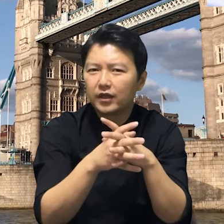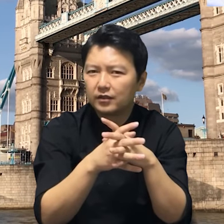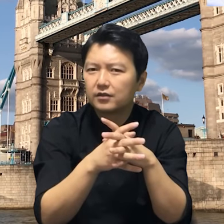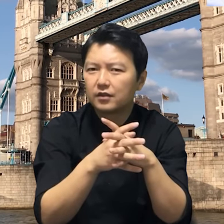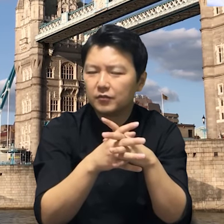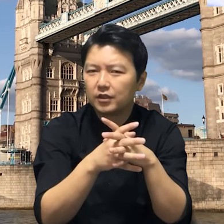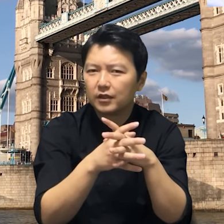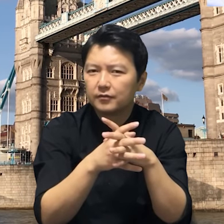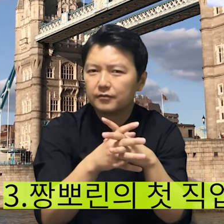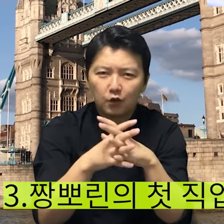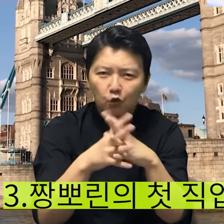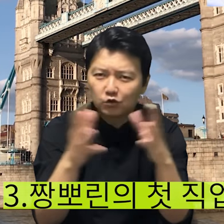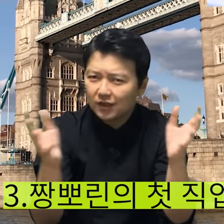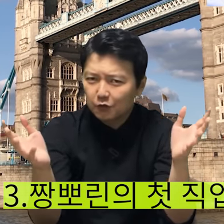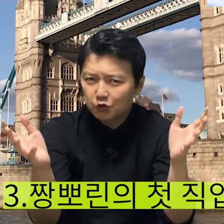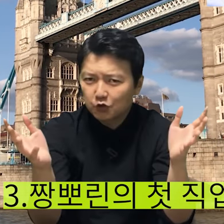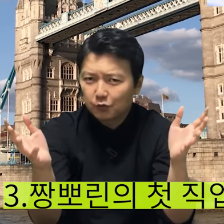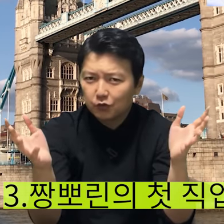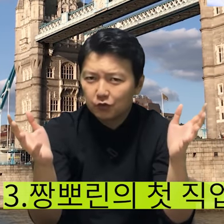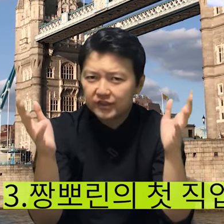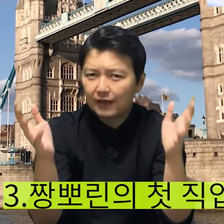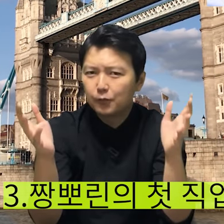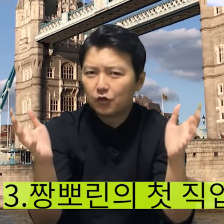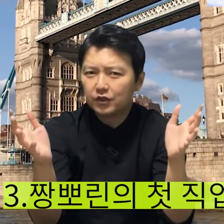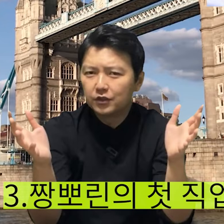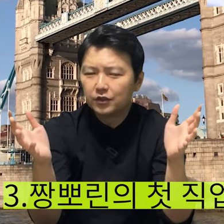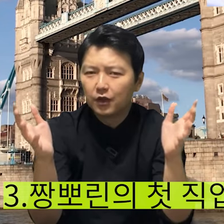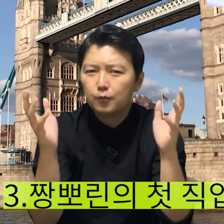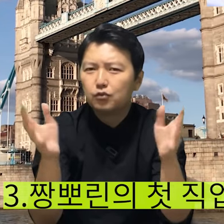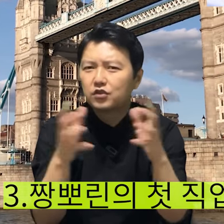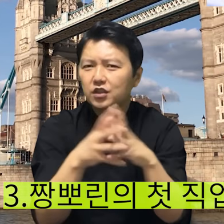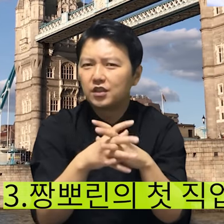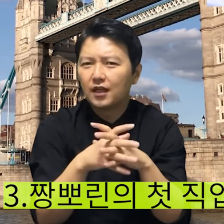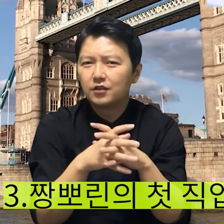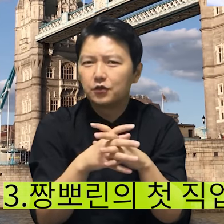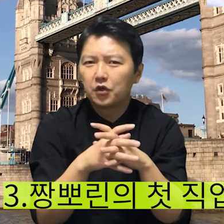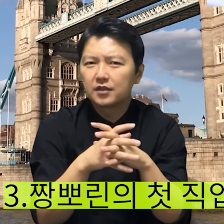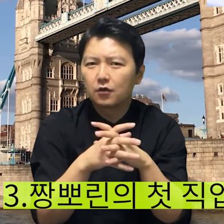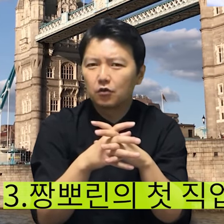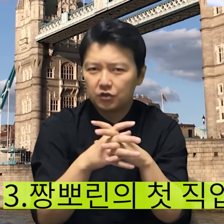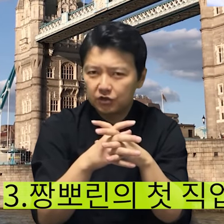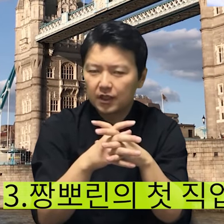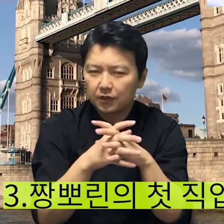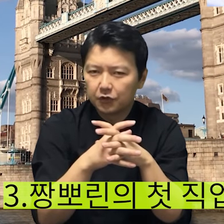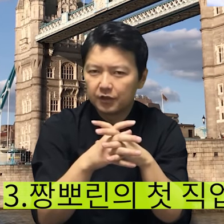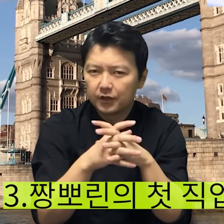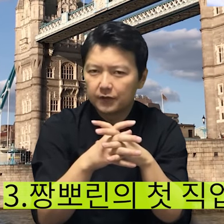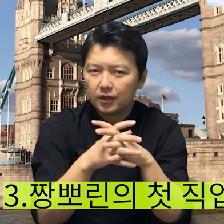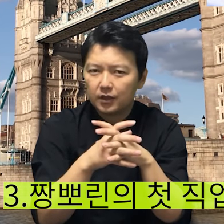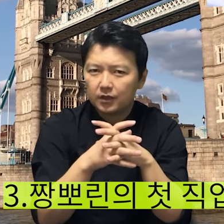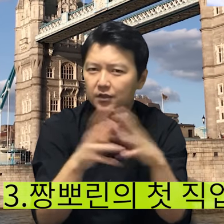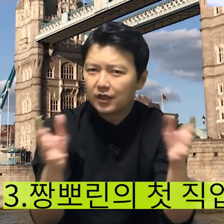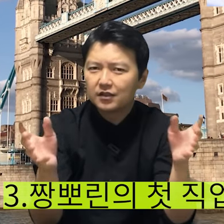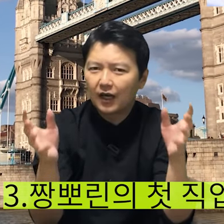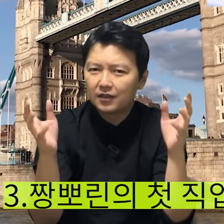때렸을 겁니다. 고등학교 졸업 후 짱보린은 부친이 다니는 회사로 취직하게 됩니다. 그때는 다